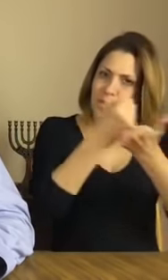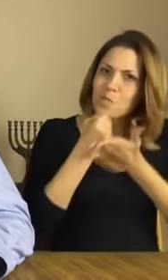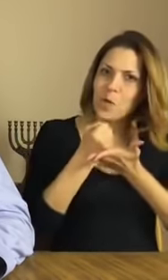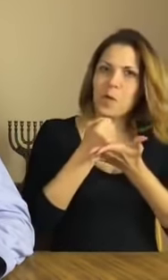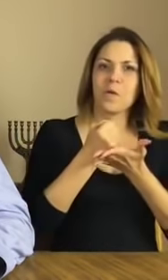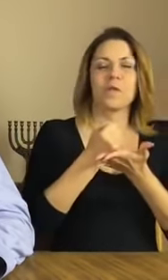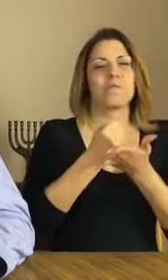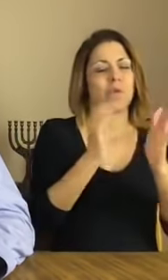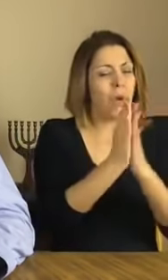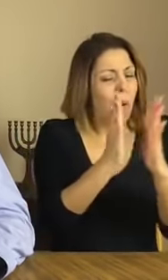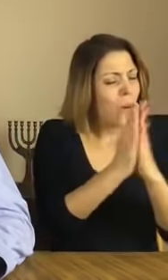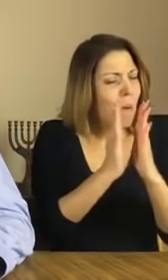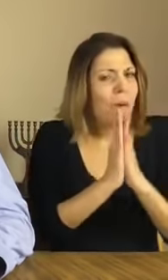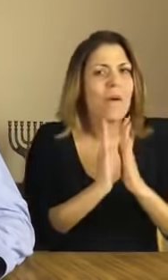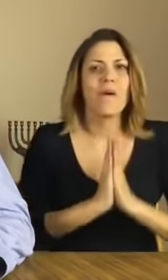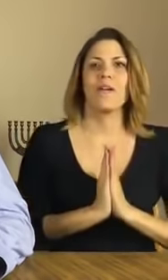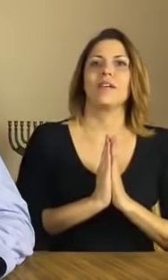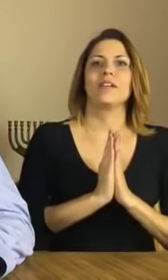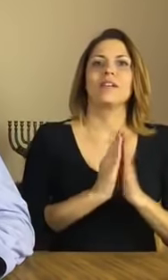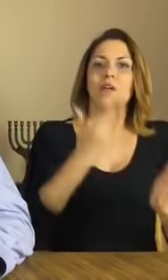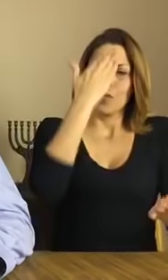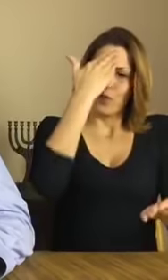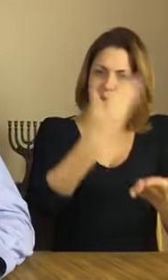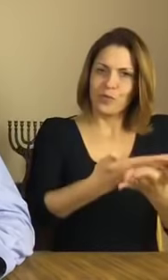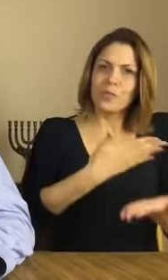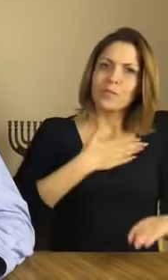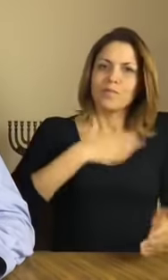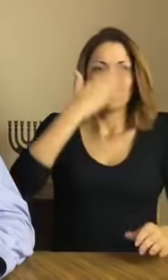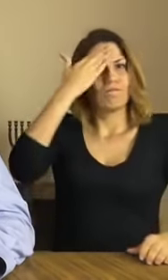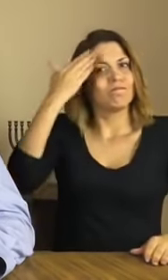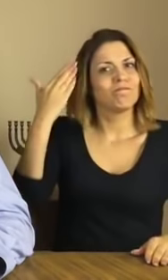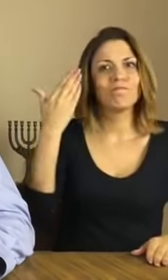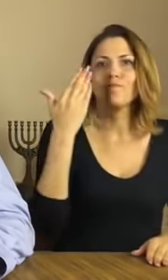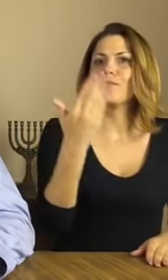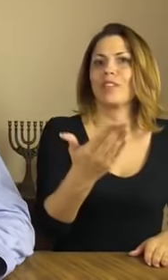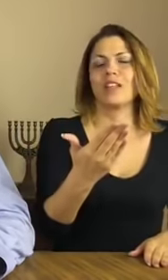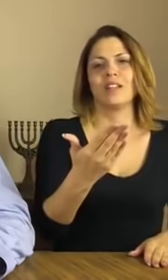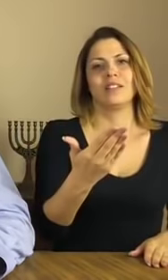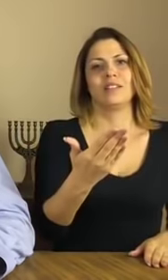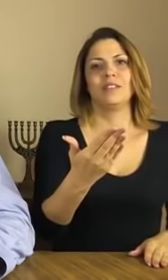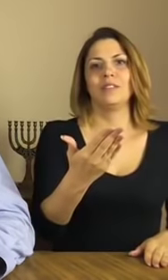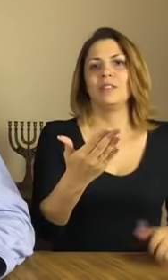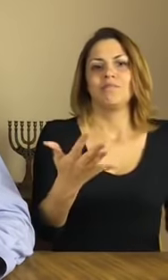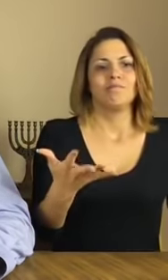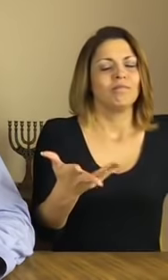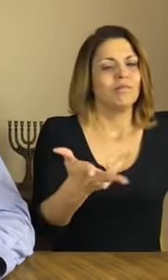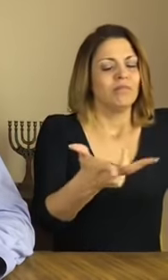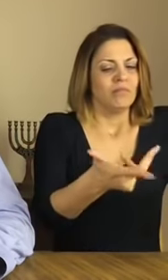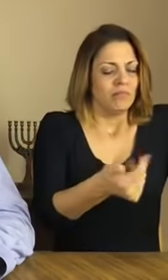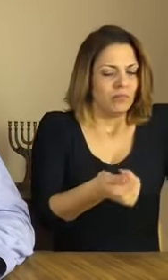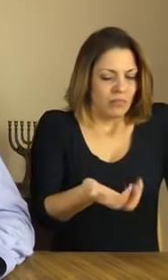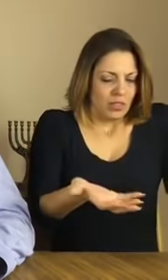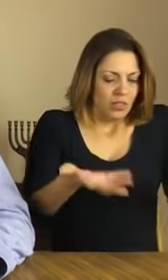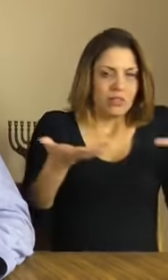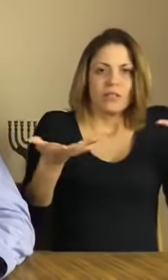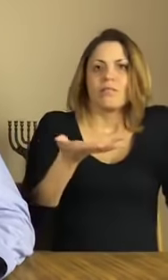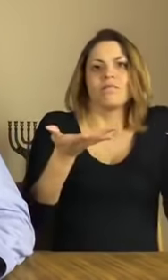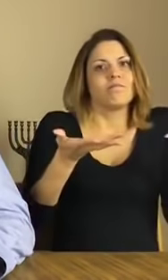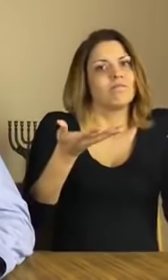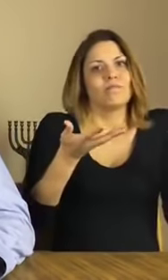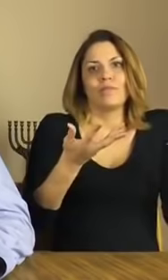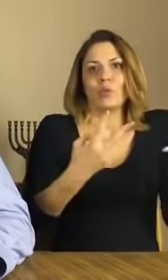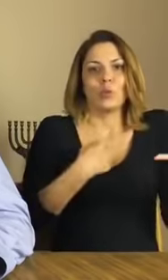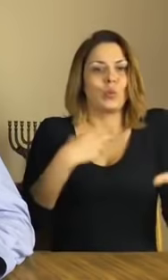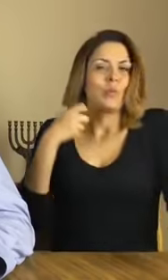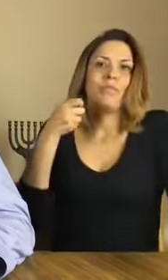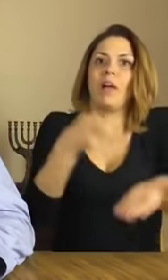pelas orações e pela confiança realmente não tem preço o que vocês fizeram por mim e eu